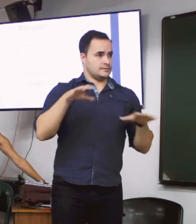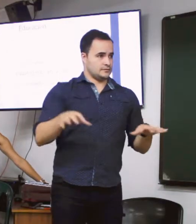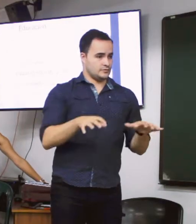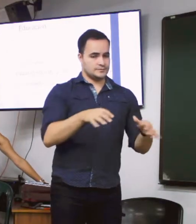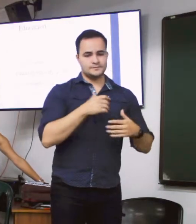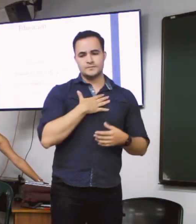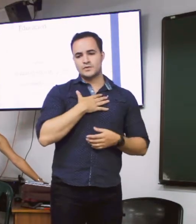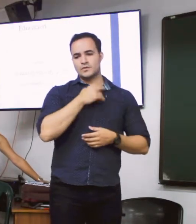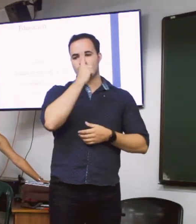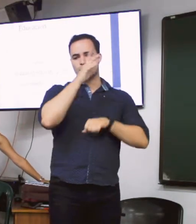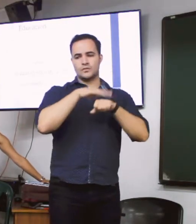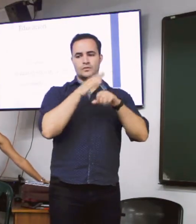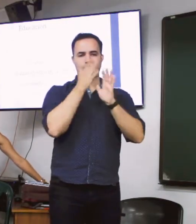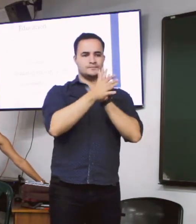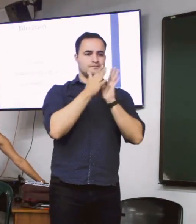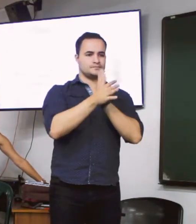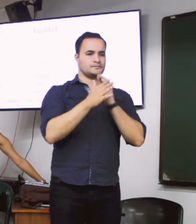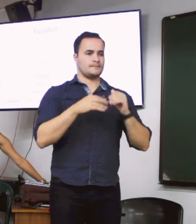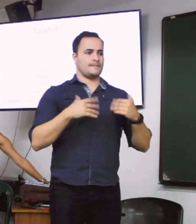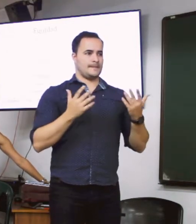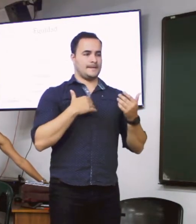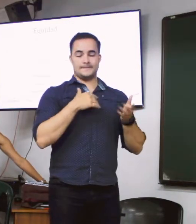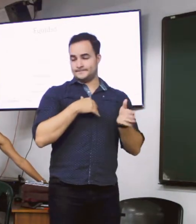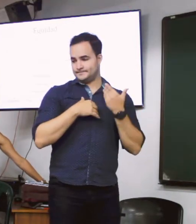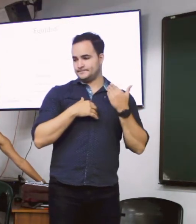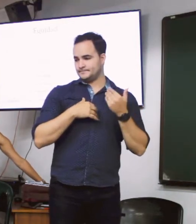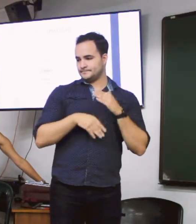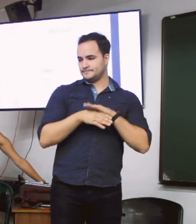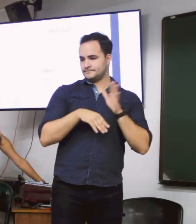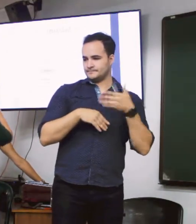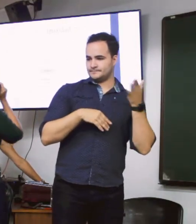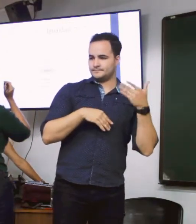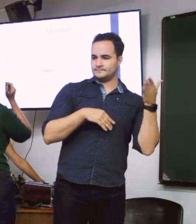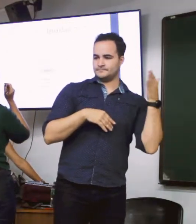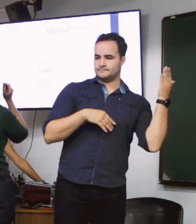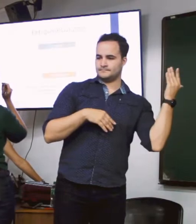destacar que para muchos,